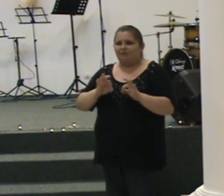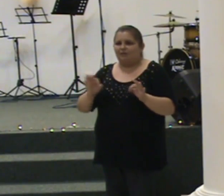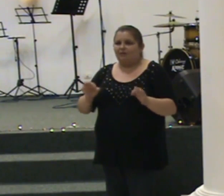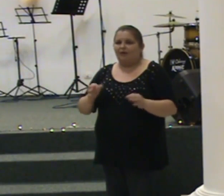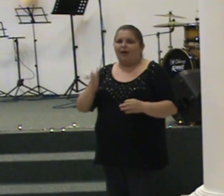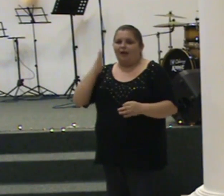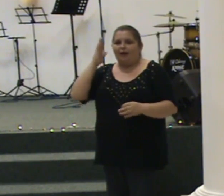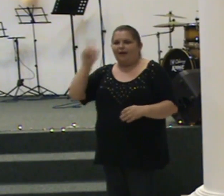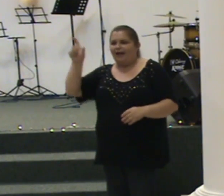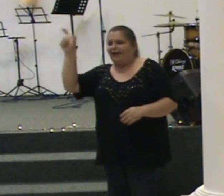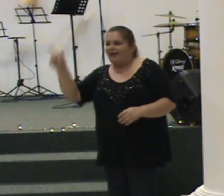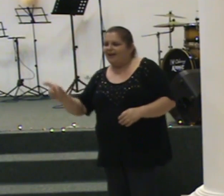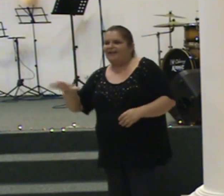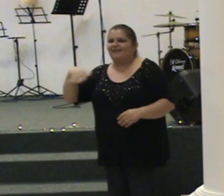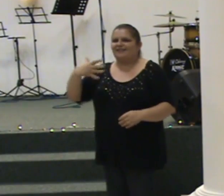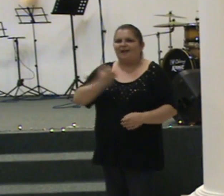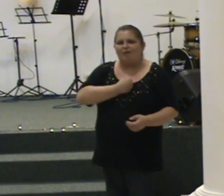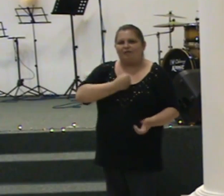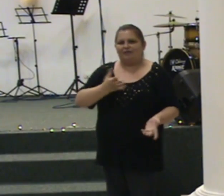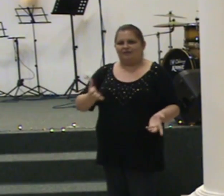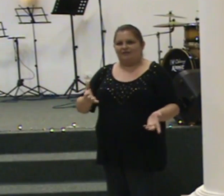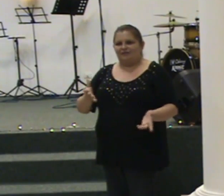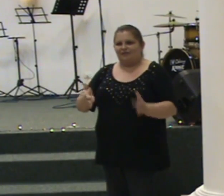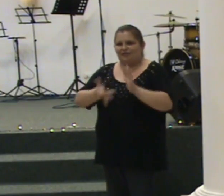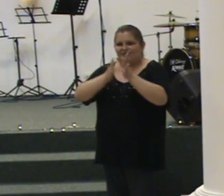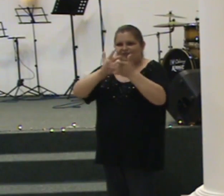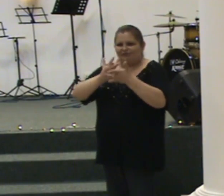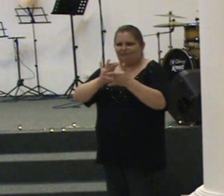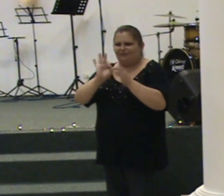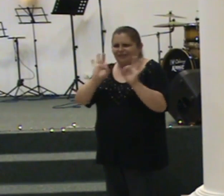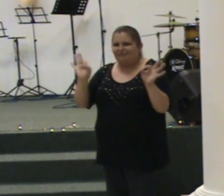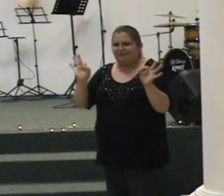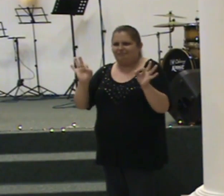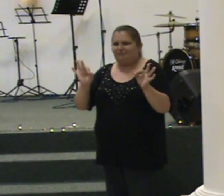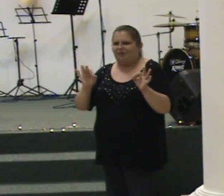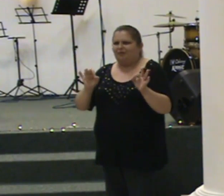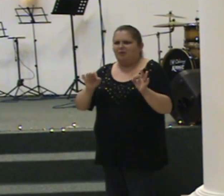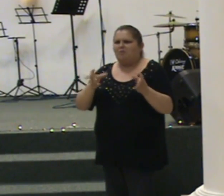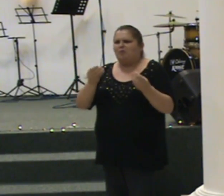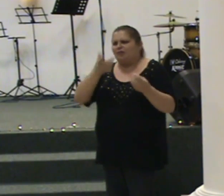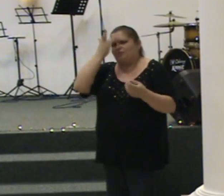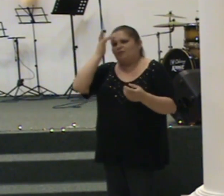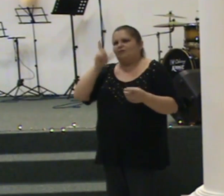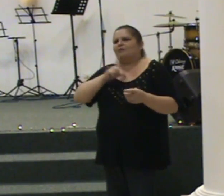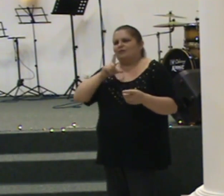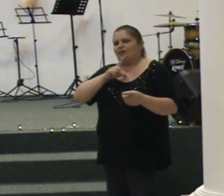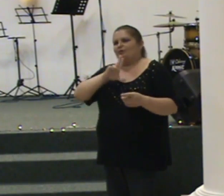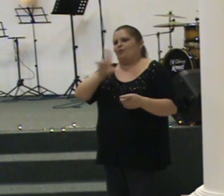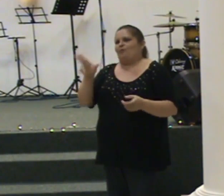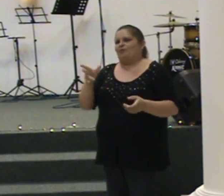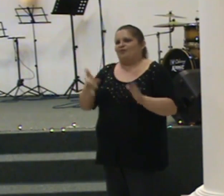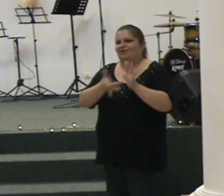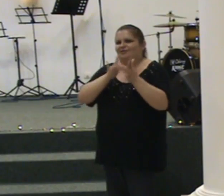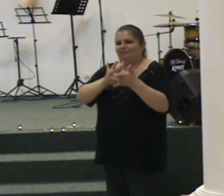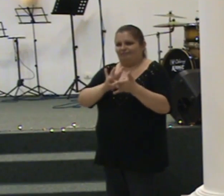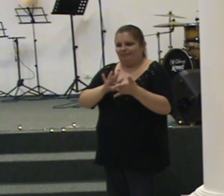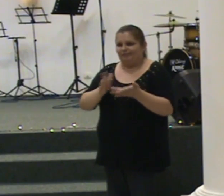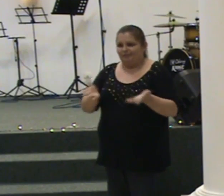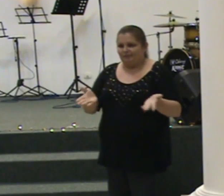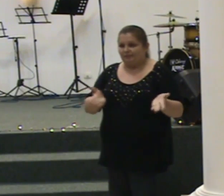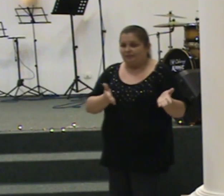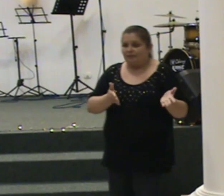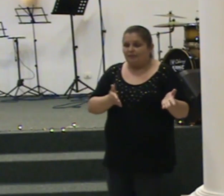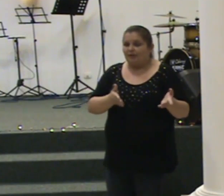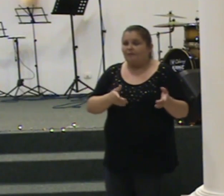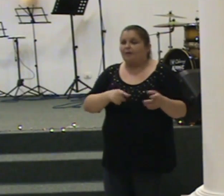aquele que salva. O nome Jesus está ligado à salvação, o Salvador. Emanuel, quando